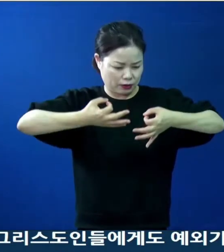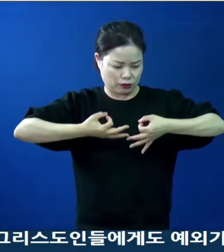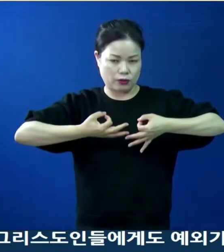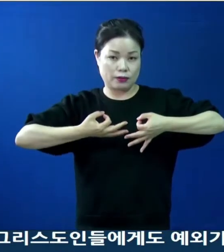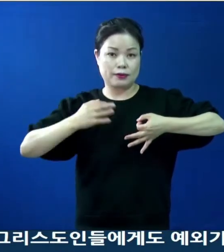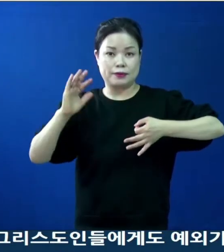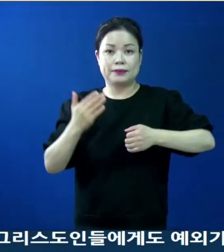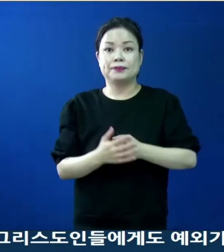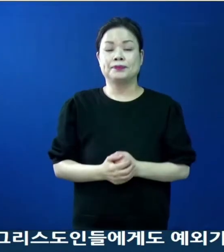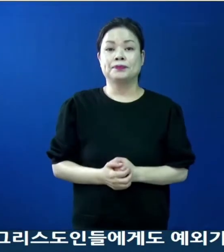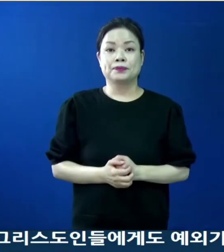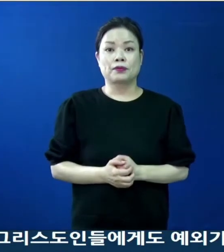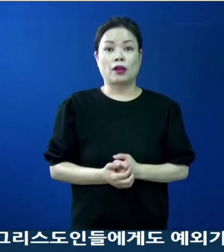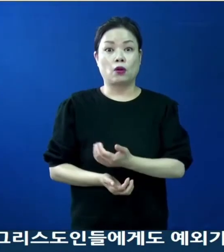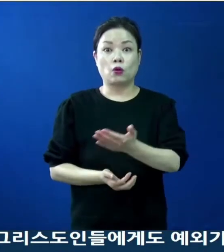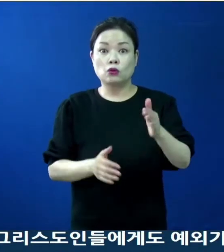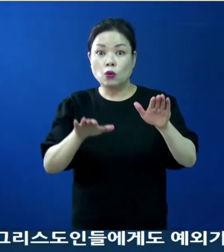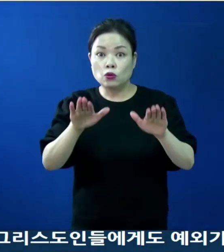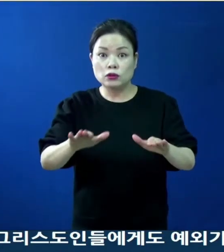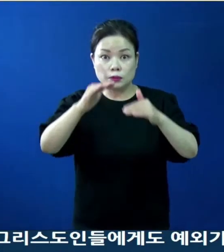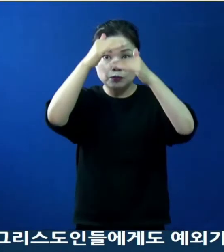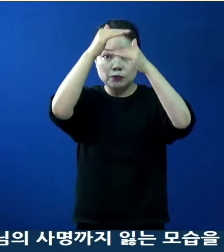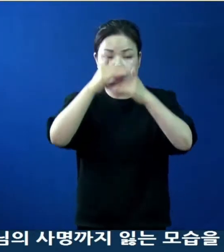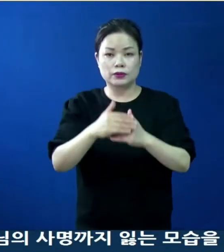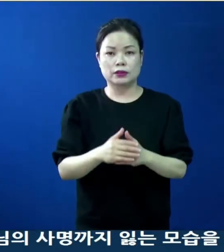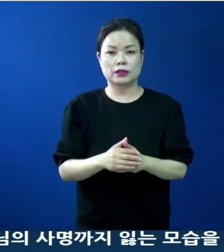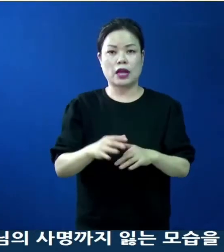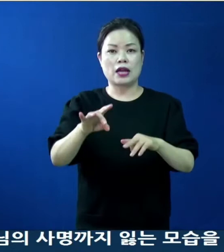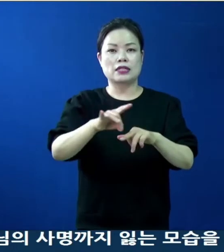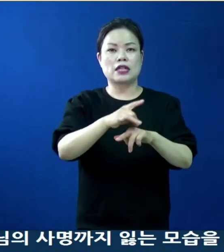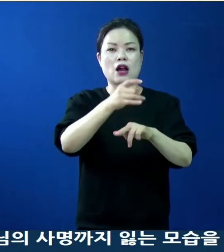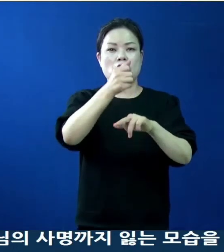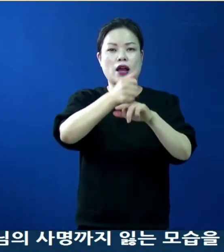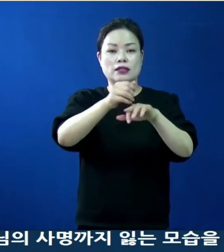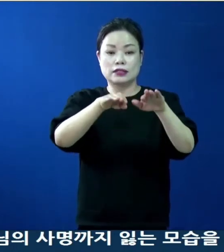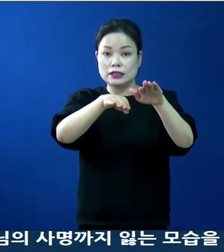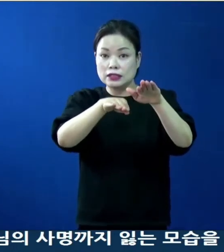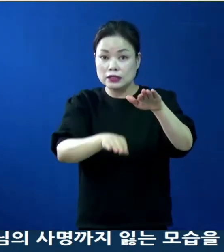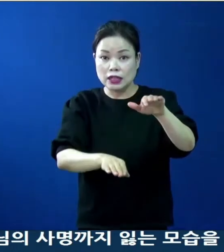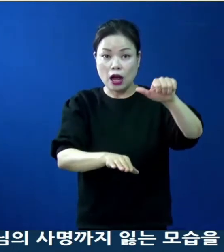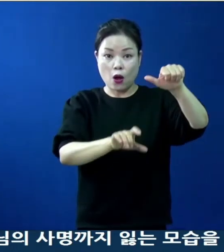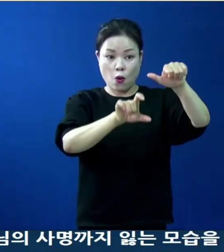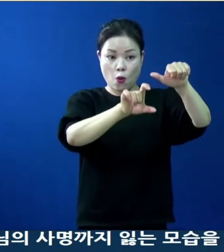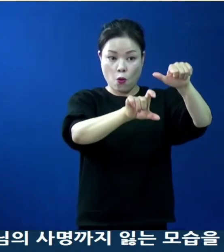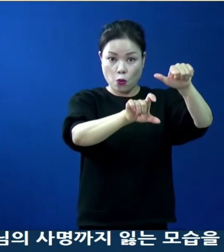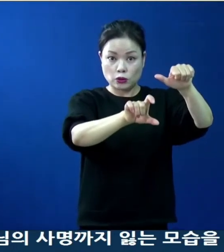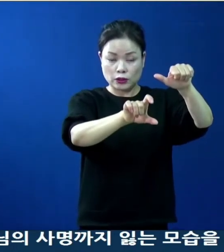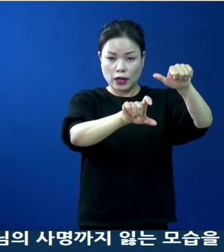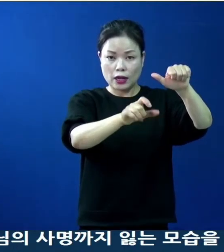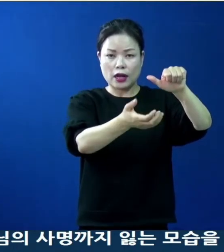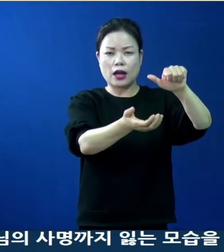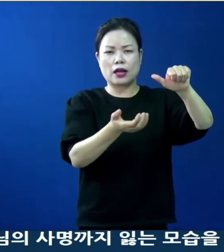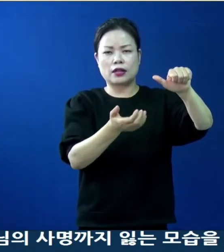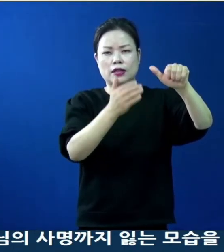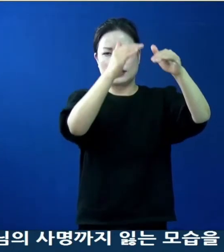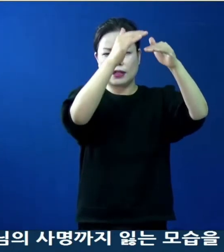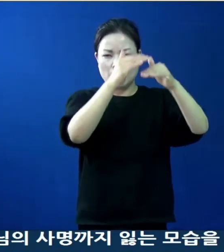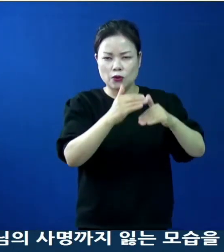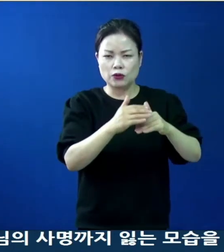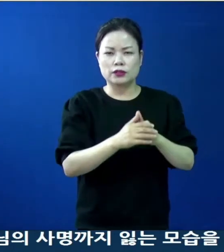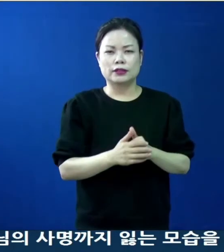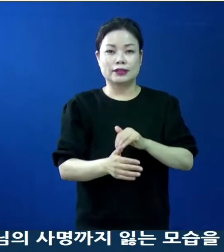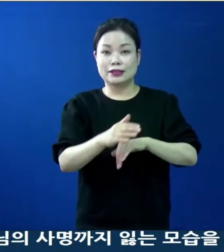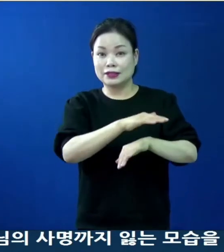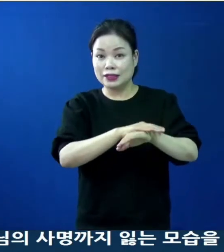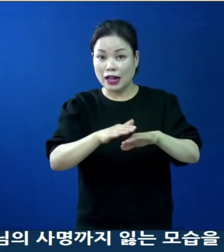깨닫게 됩니다. 여러분 오늘 본문은 열왕기하 5장의 말씀입니다. 이 5장의 앞부분은 우리가 잘